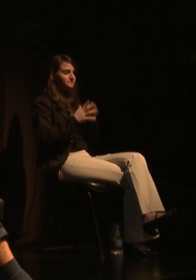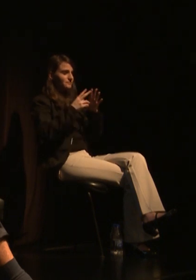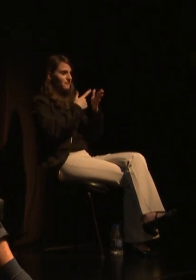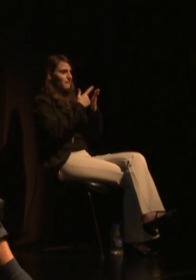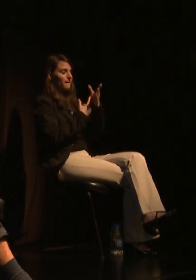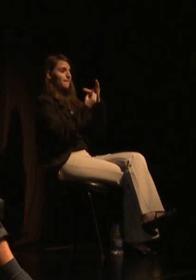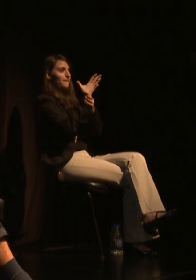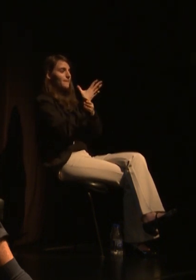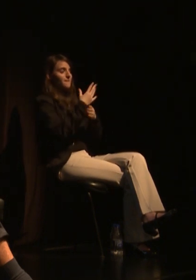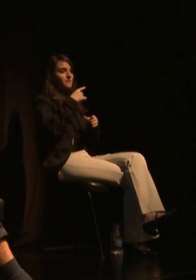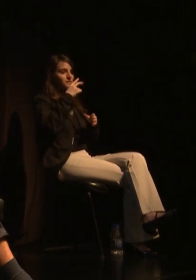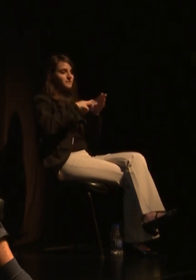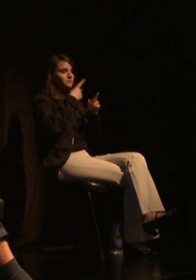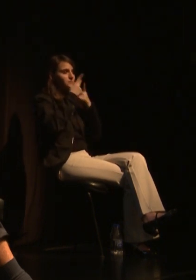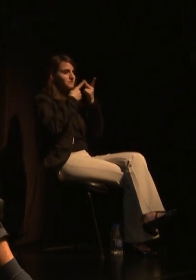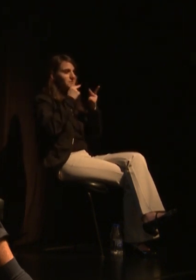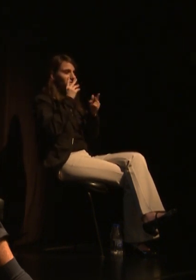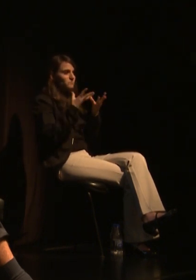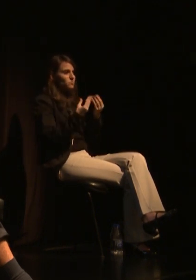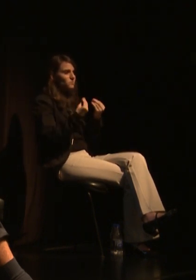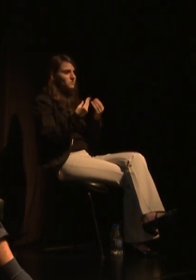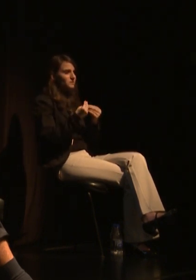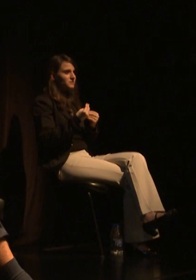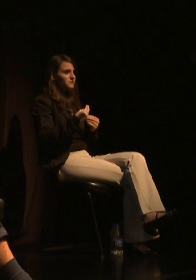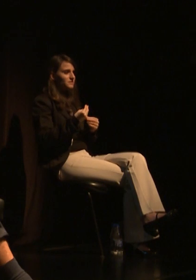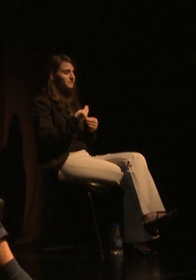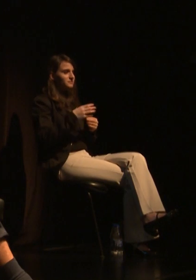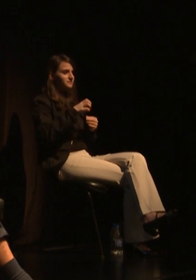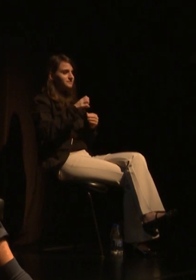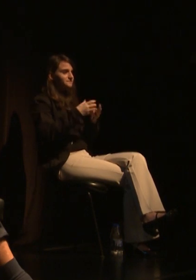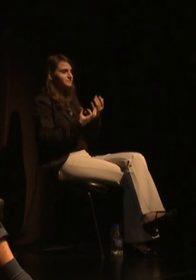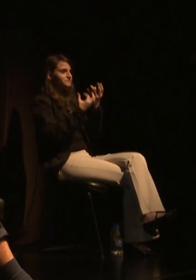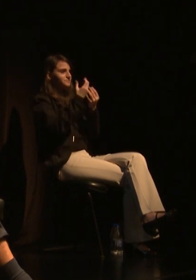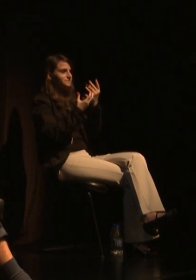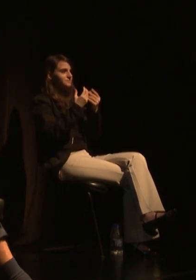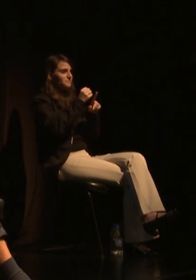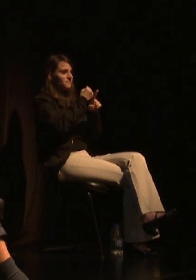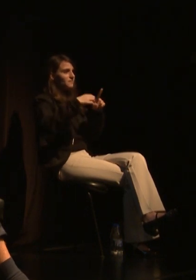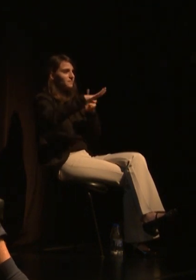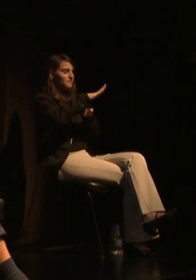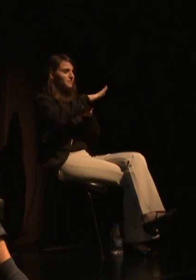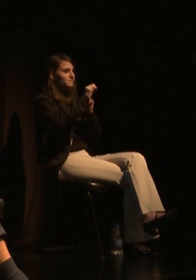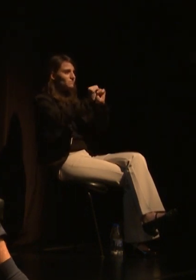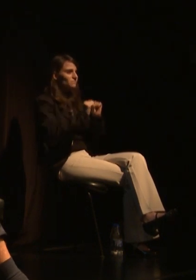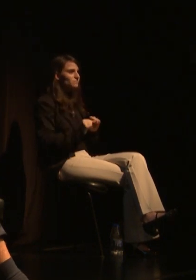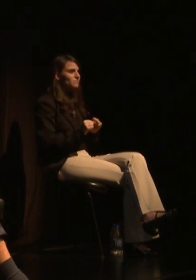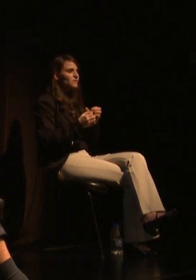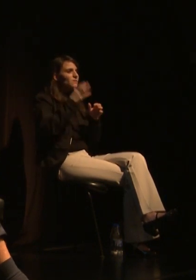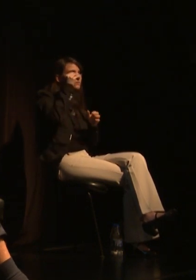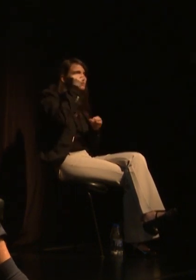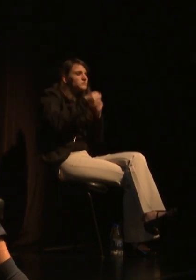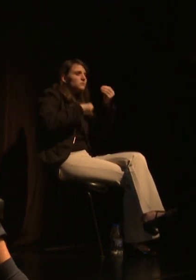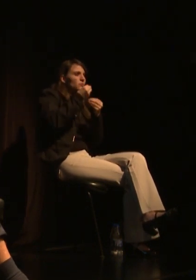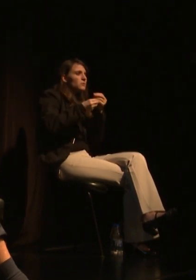você criou e você expôs aqui bastante dessa exacerbação de uma sociedade possível. Eu queria saber como que o